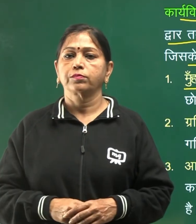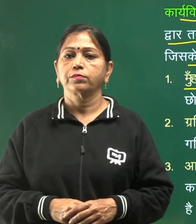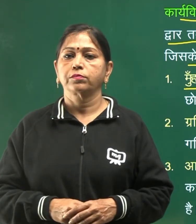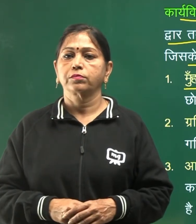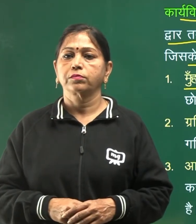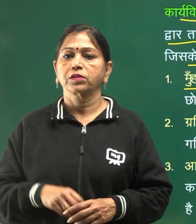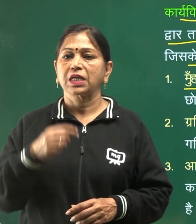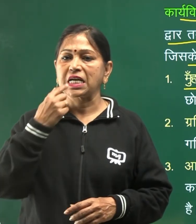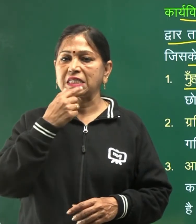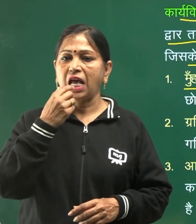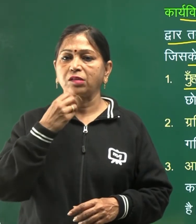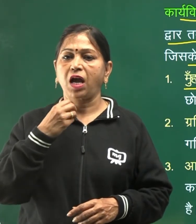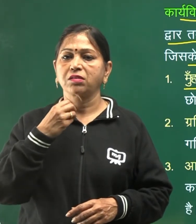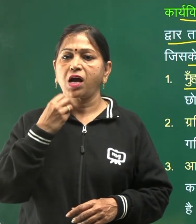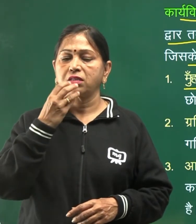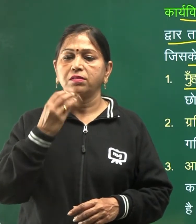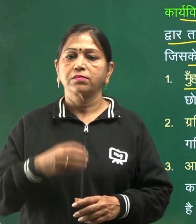दांत से चबाकर